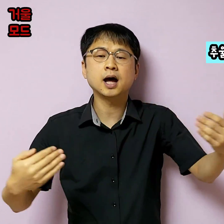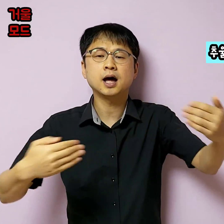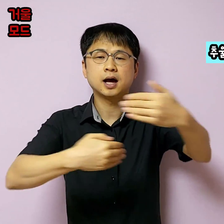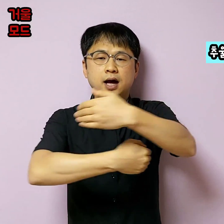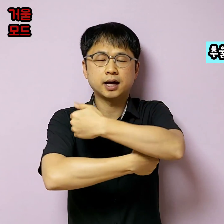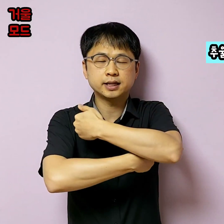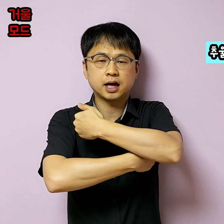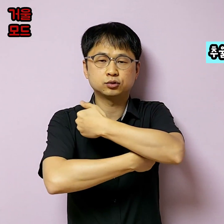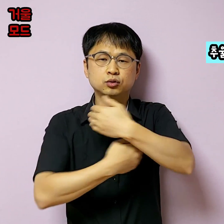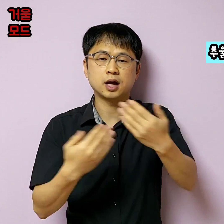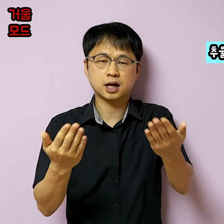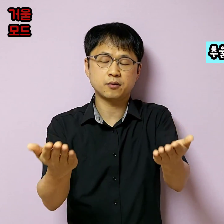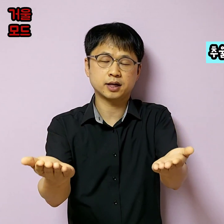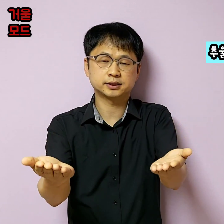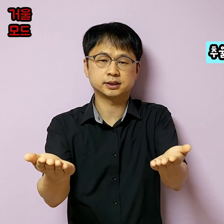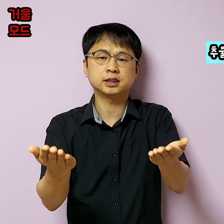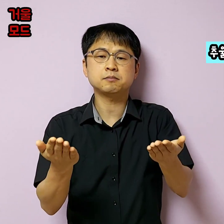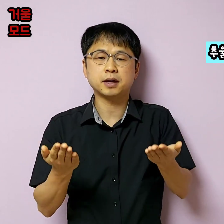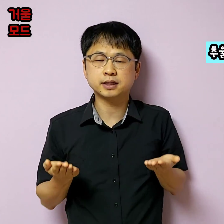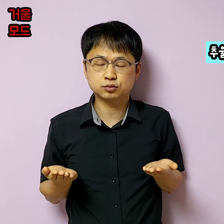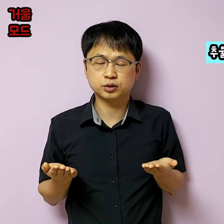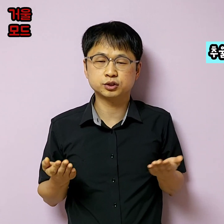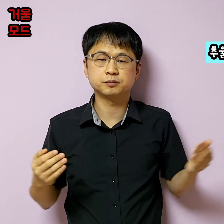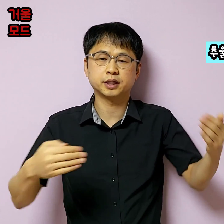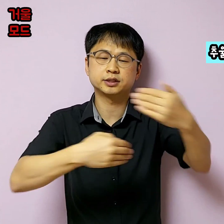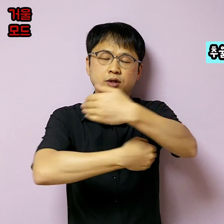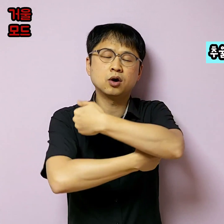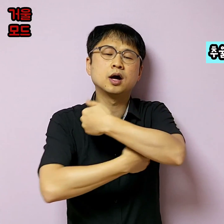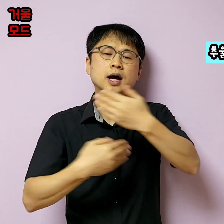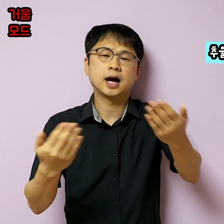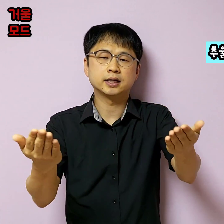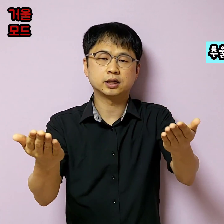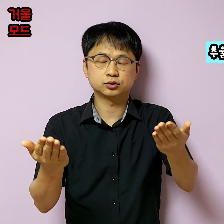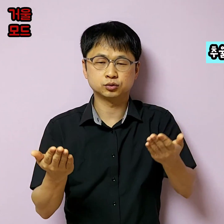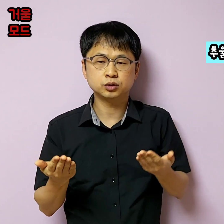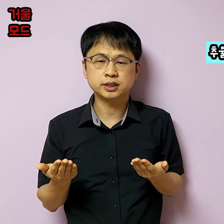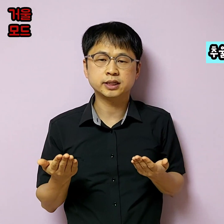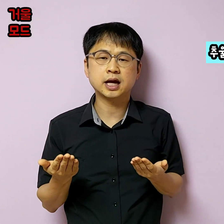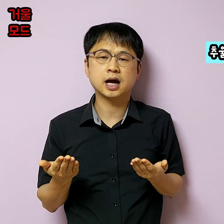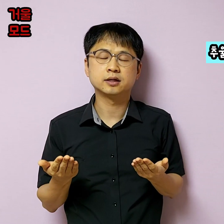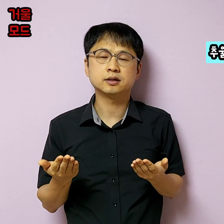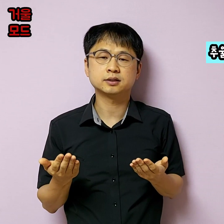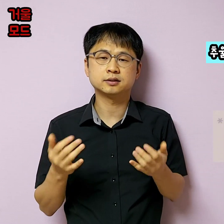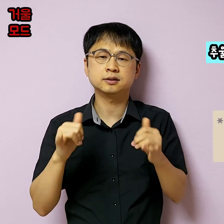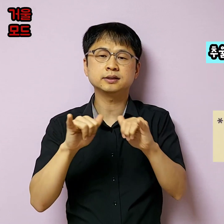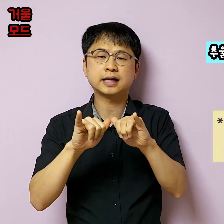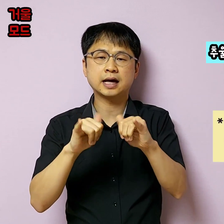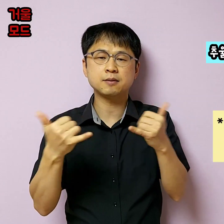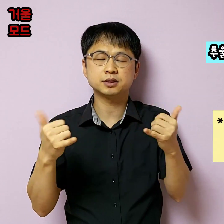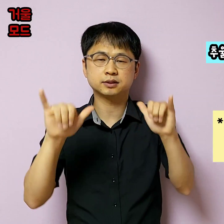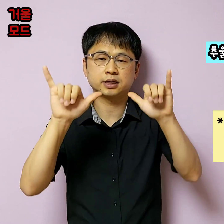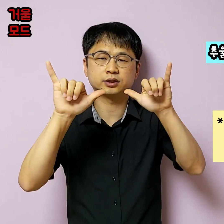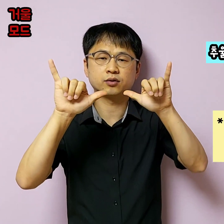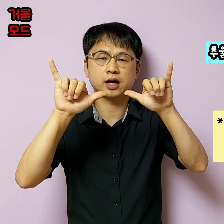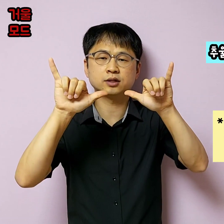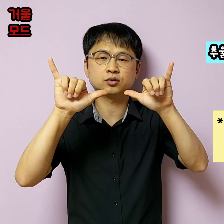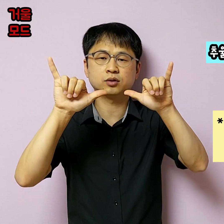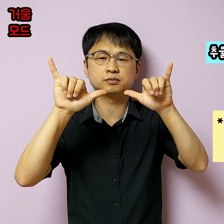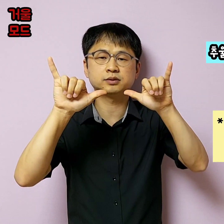됩니다. 안아줄, 아까와 같이 받다 수어 해주시면 되겠죠. 안아줄, 이가. 여기서는 사람을 뜻하죠. 양손